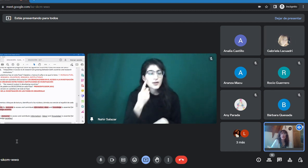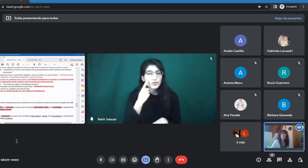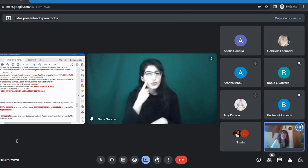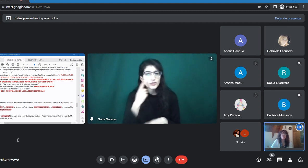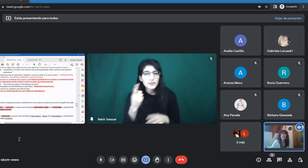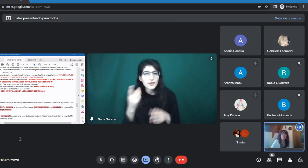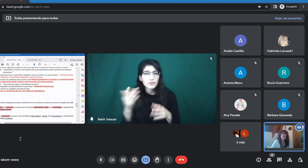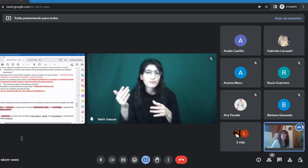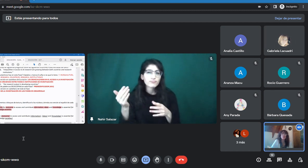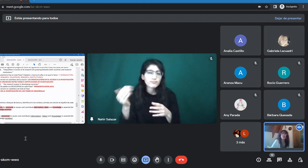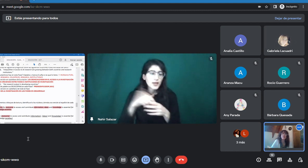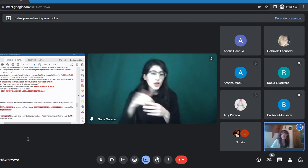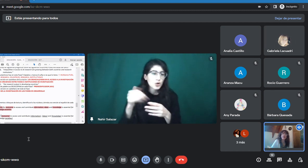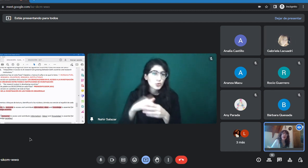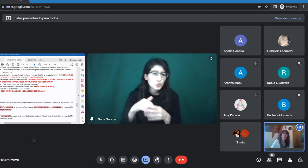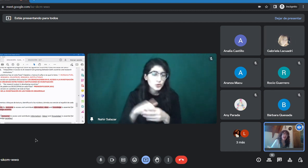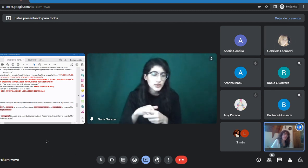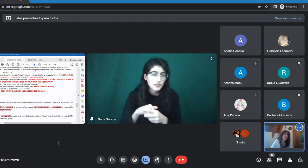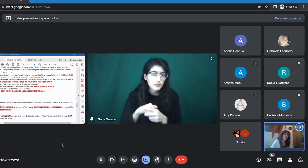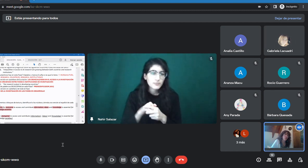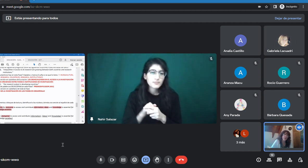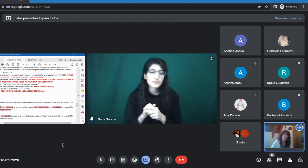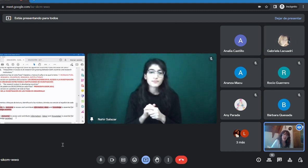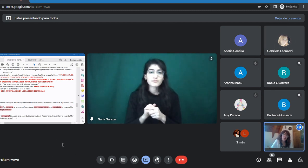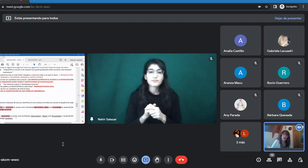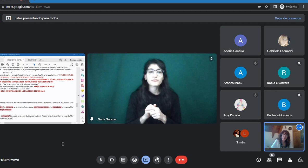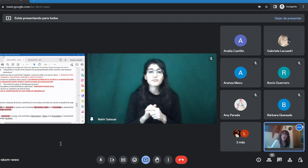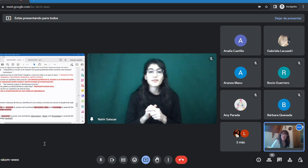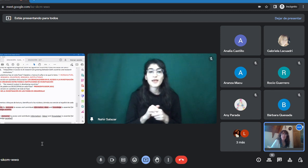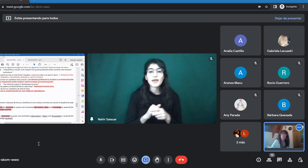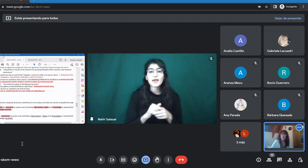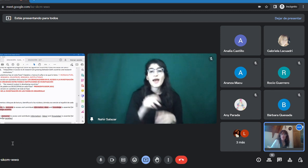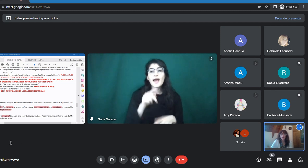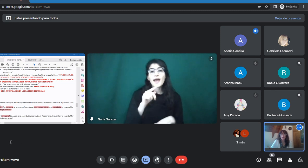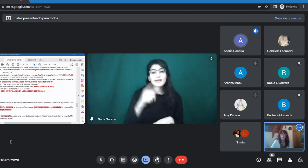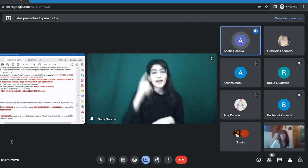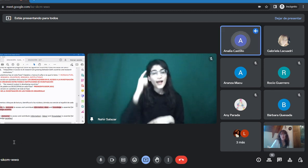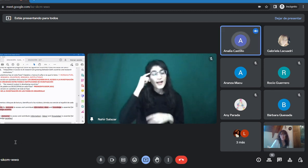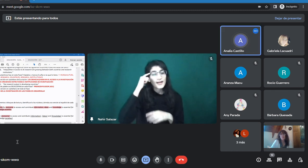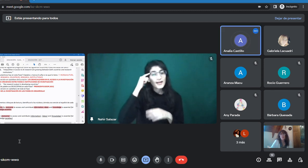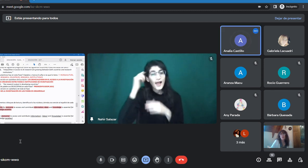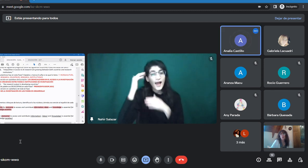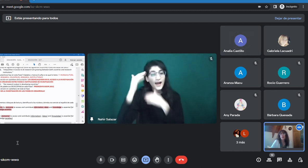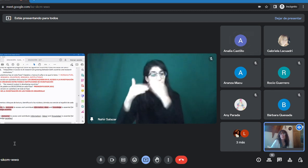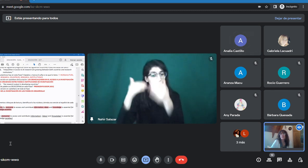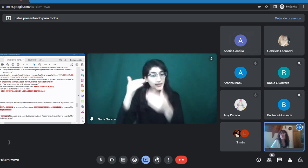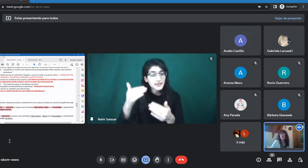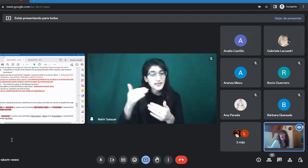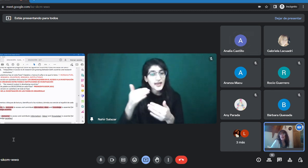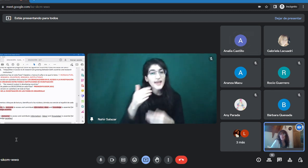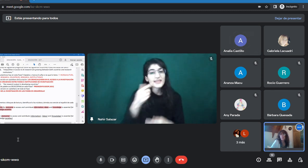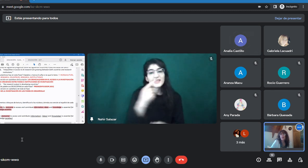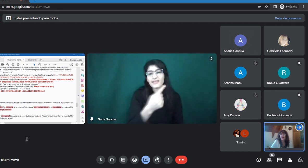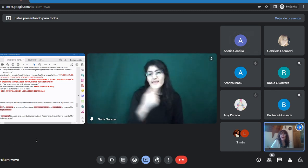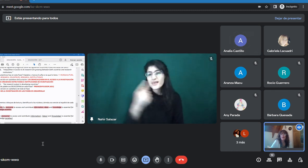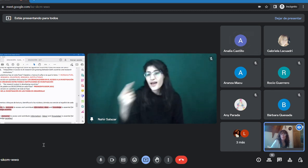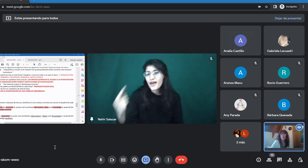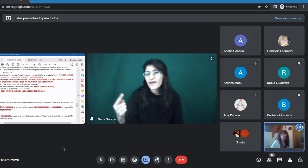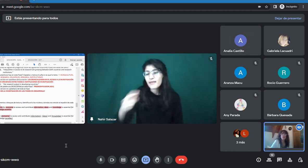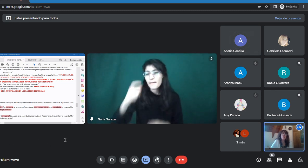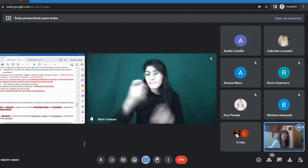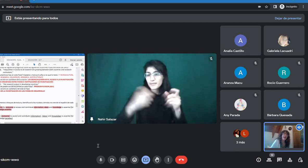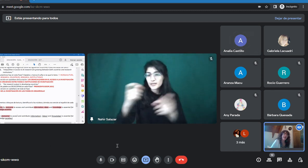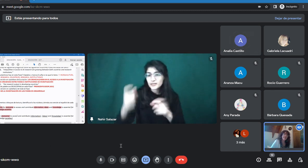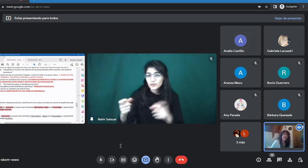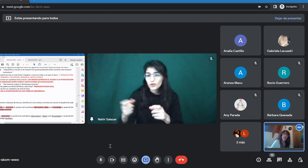las capacidades, decimos de cada persona. Ah. ¿Sí? O la habilidad para cada